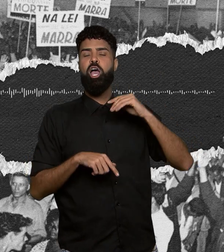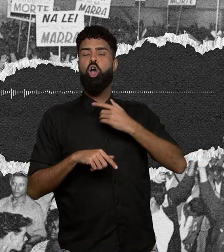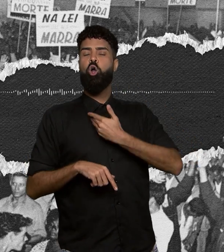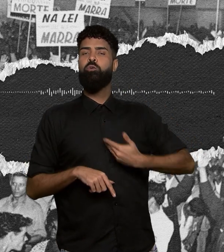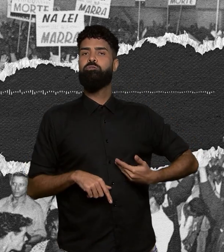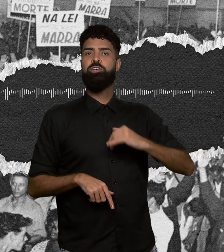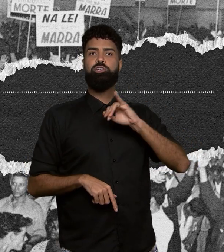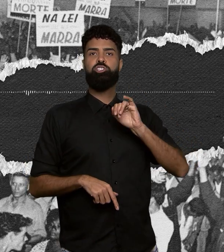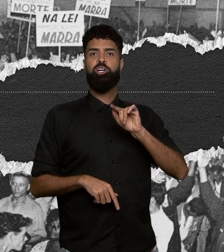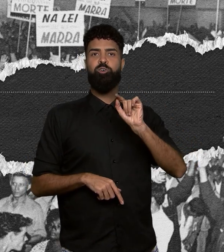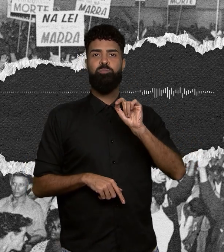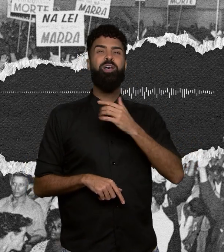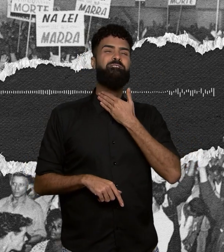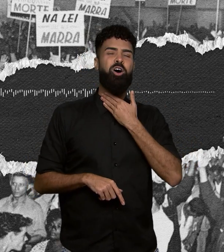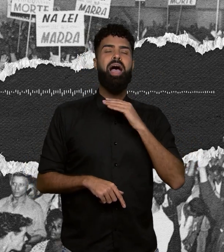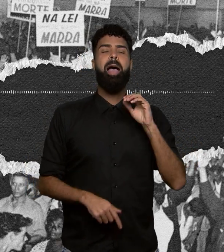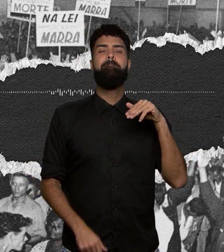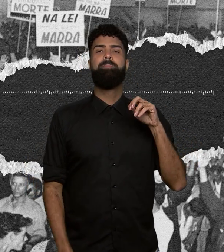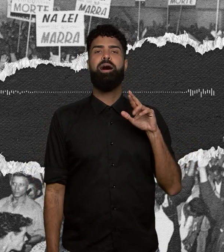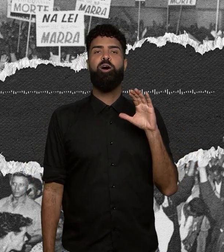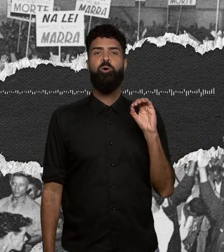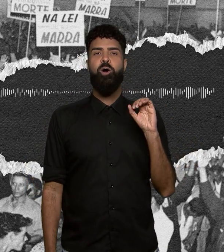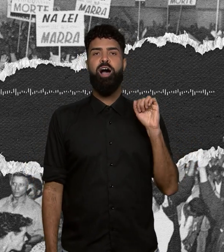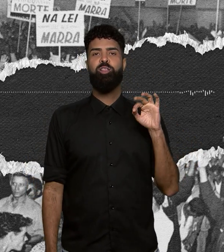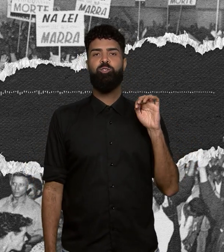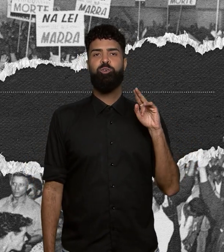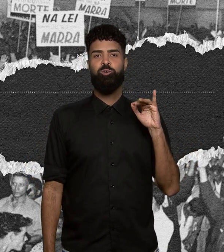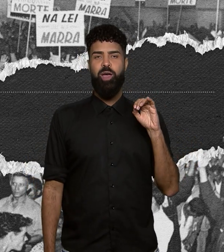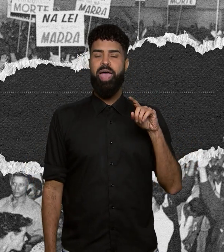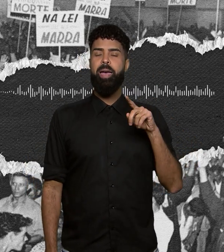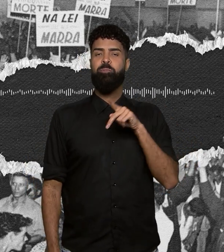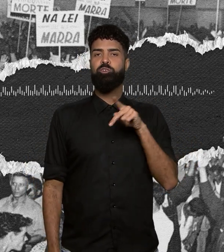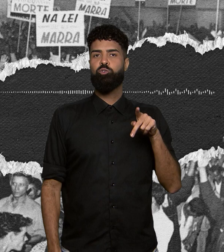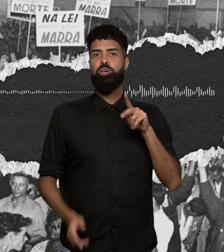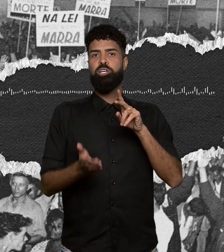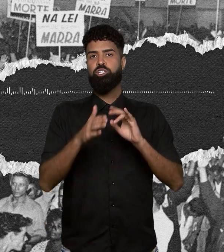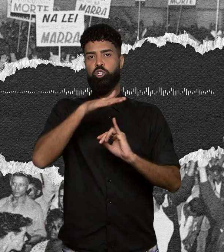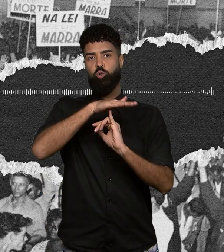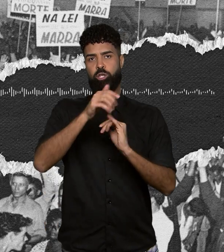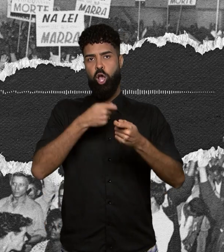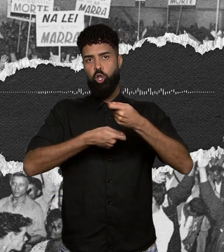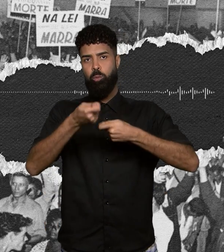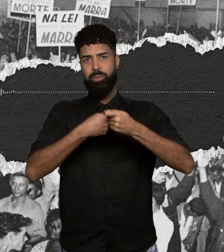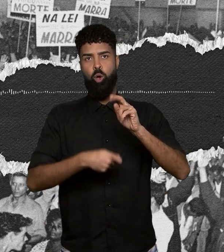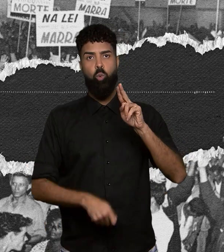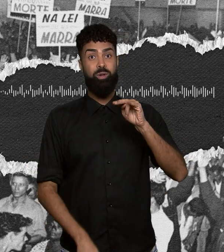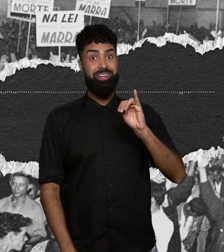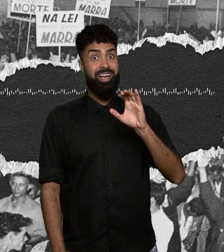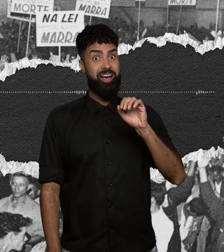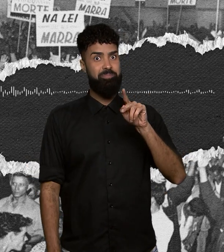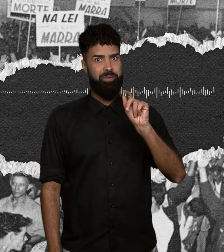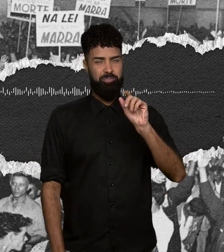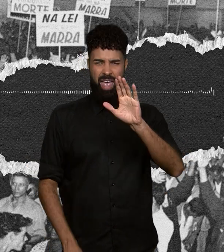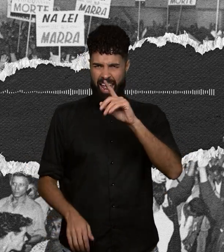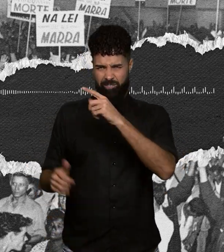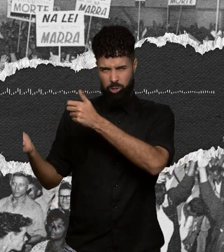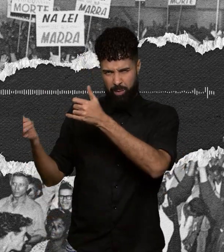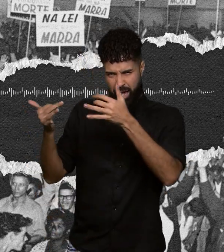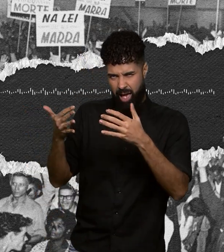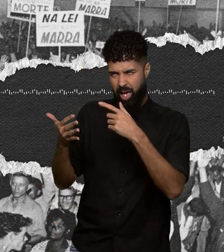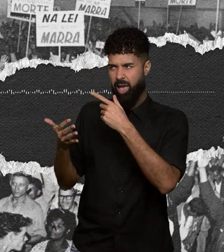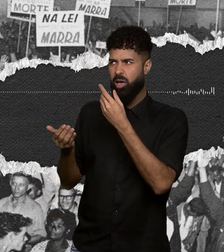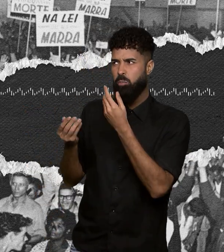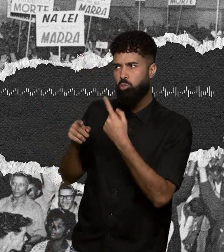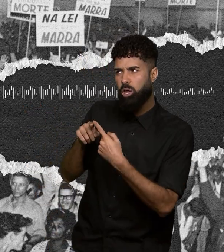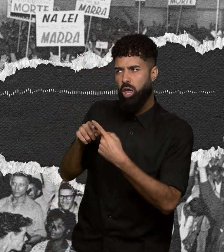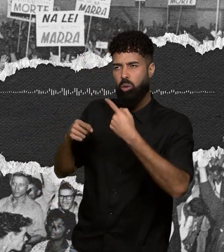Esse é Marco Antônio Rocha professor do Instituto de Economia da Unicamp mas antes da gente deixar ele explicar a política de valorização do